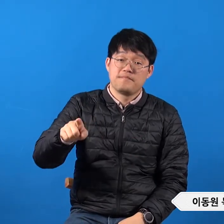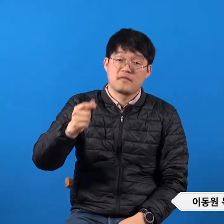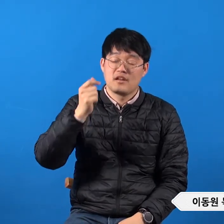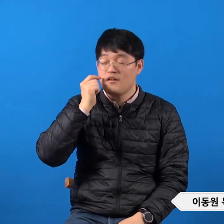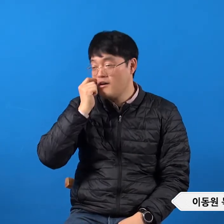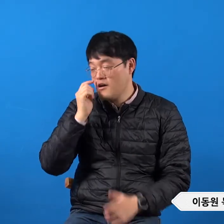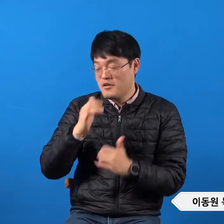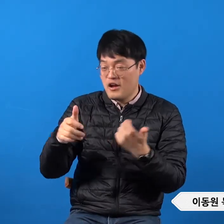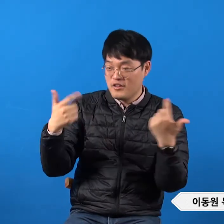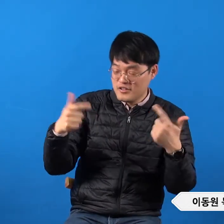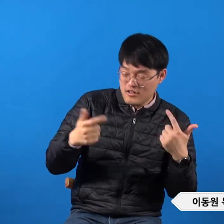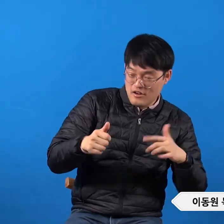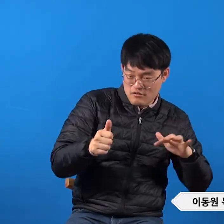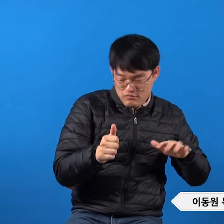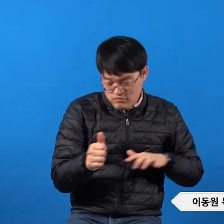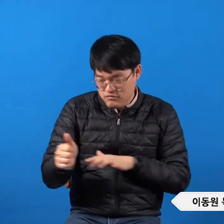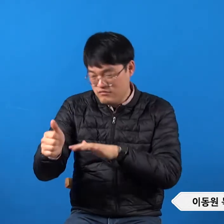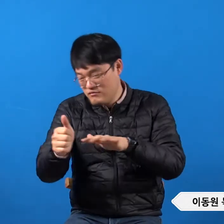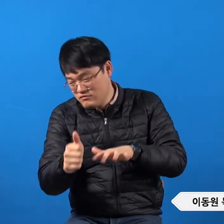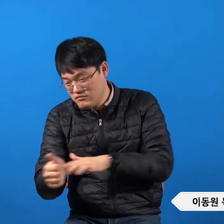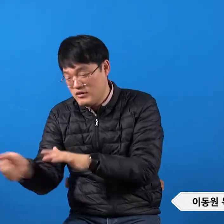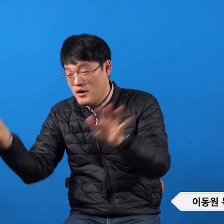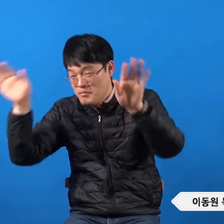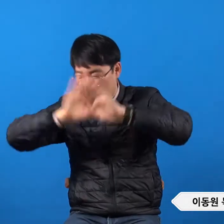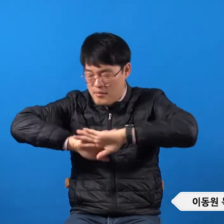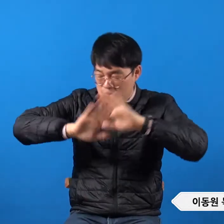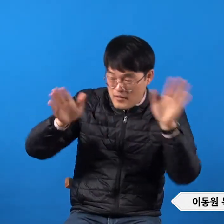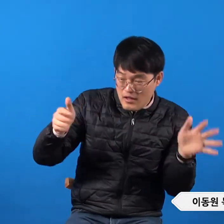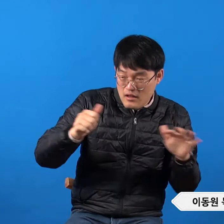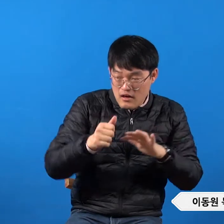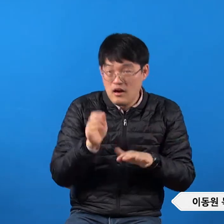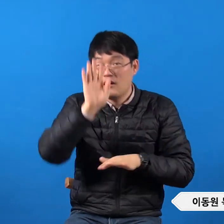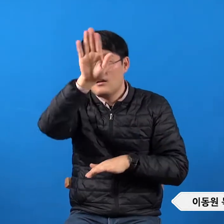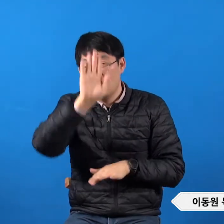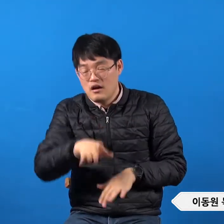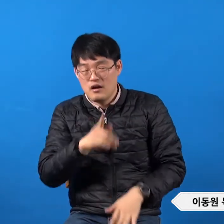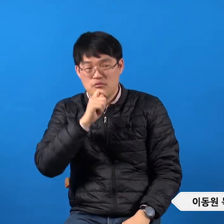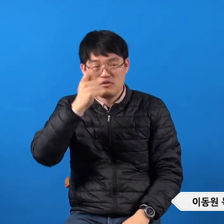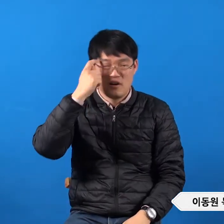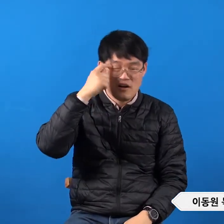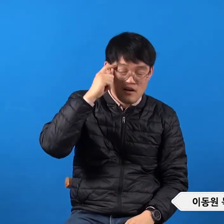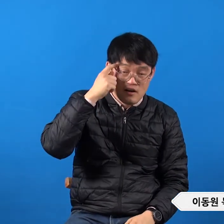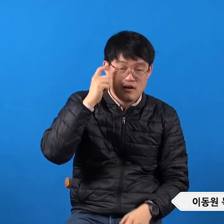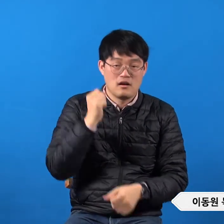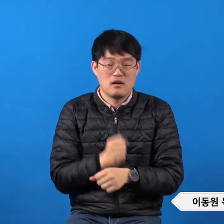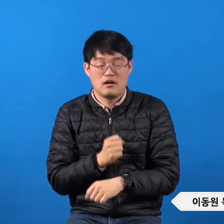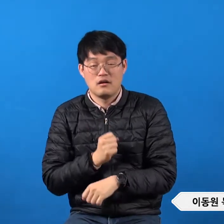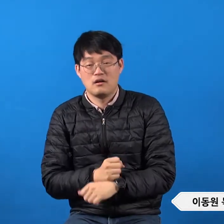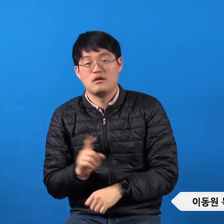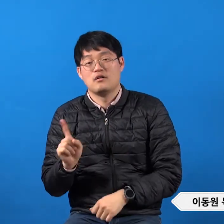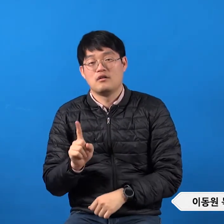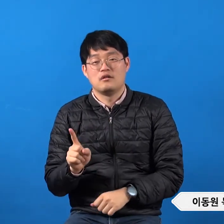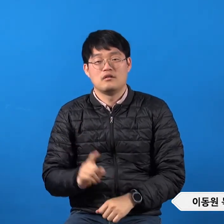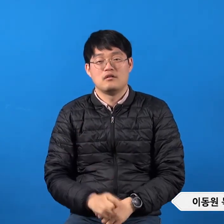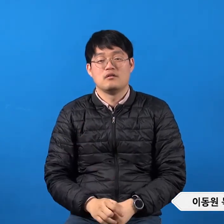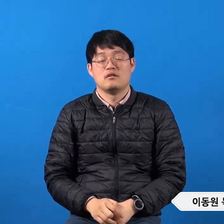이 연예인들 늘 따라다니고 주야로 연예인들을 사진 붙여놓고 묵상하고